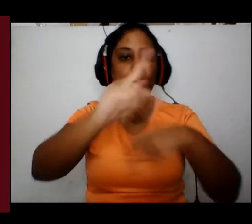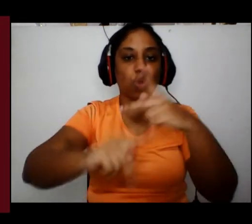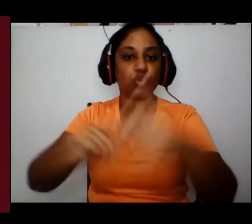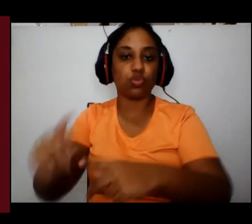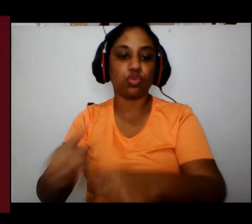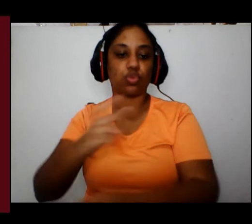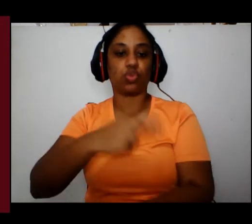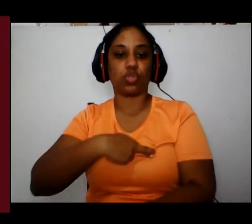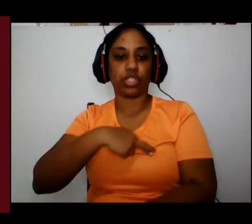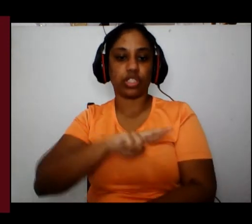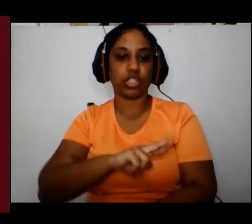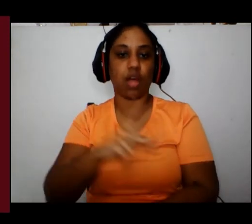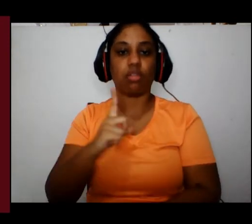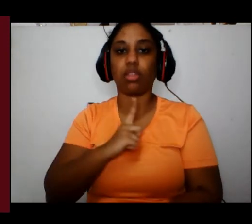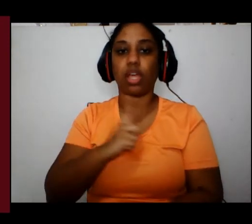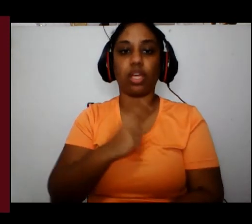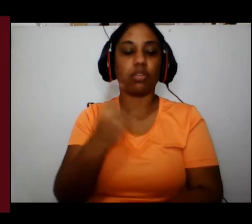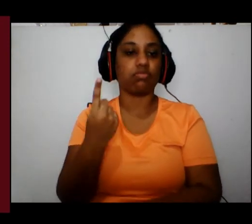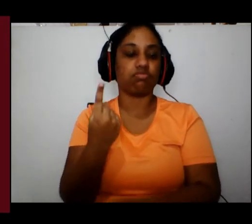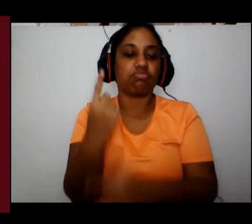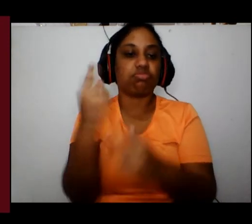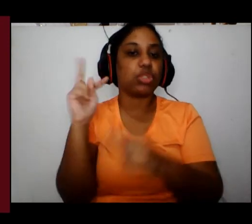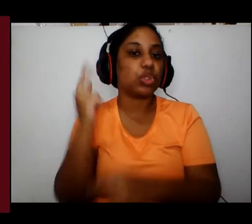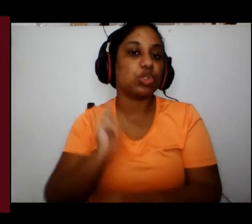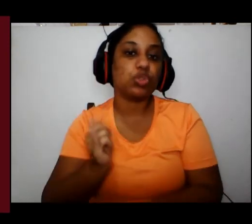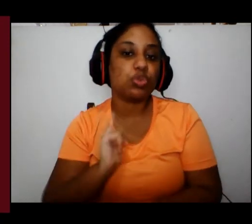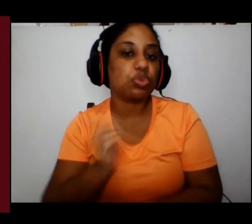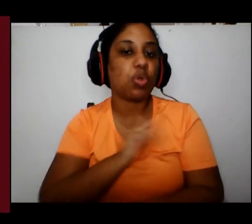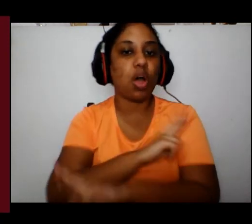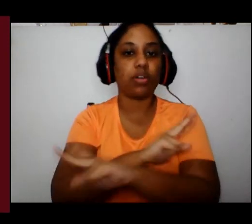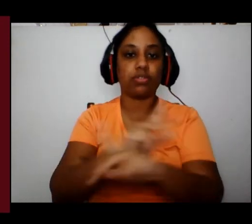cada religião tem uma forma de narrar,